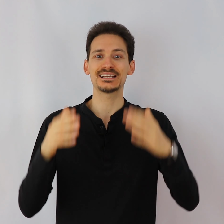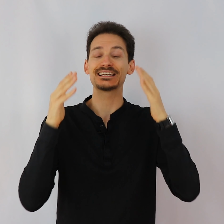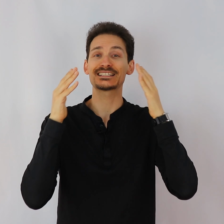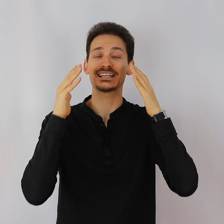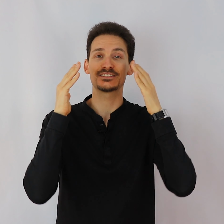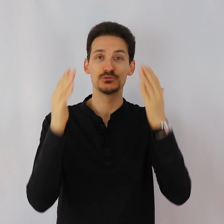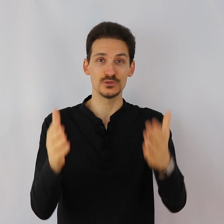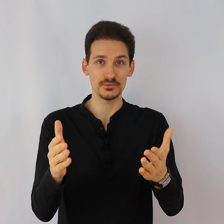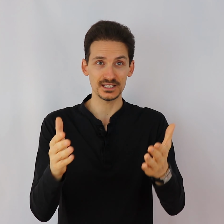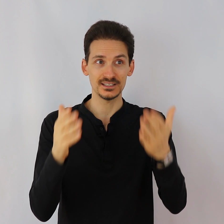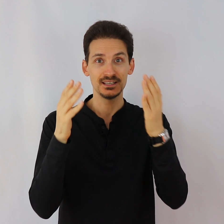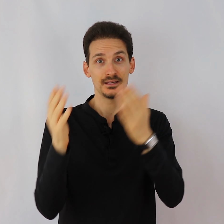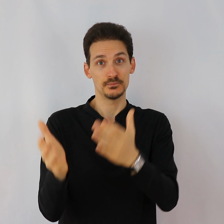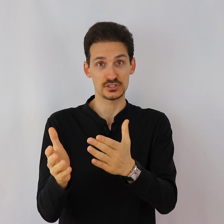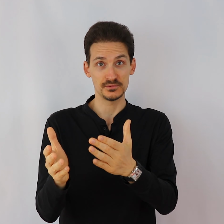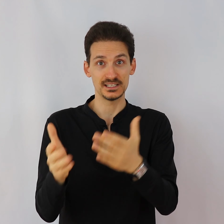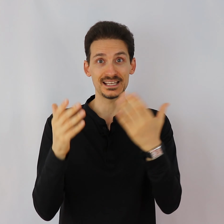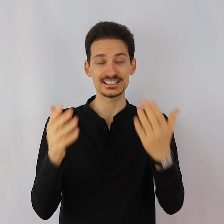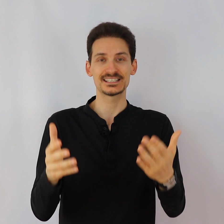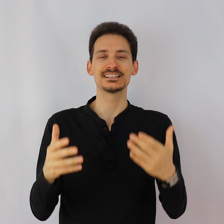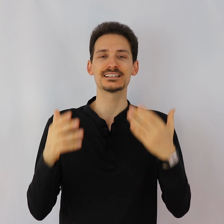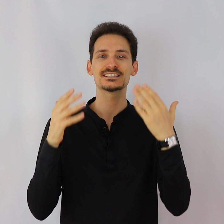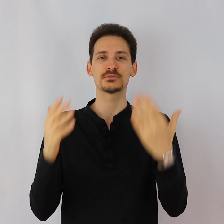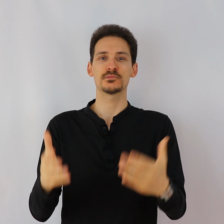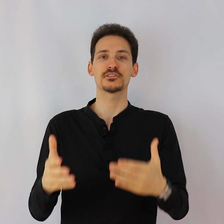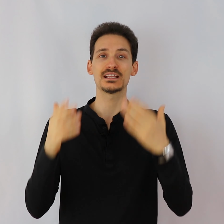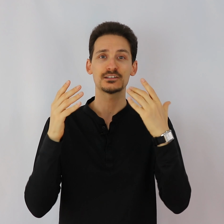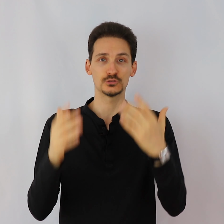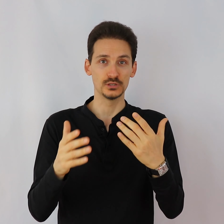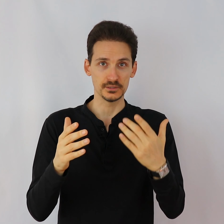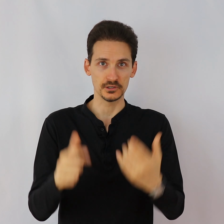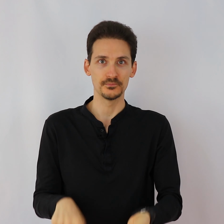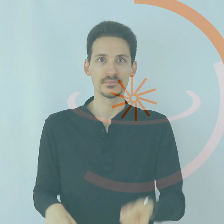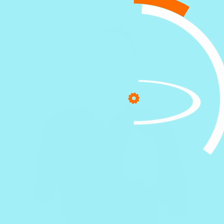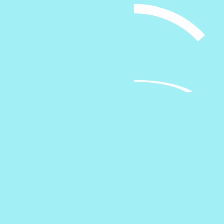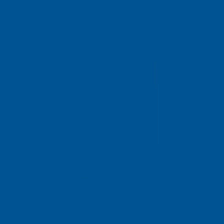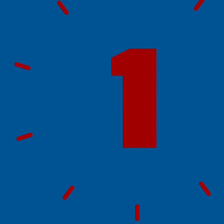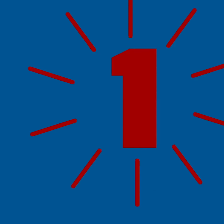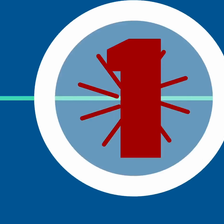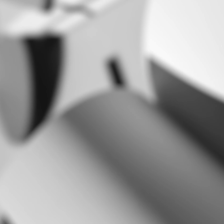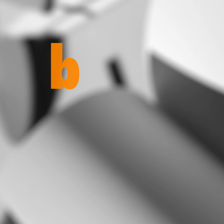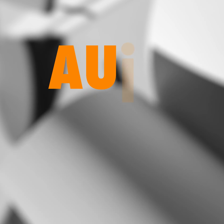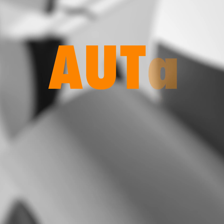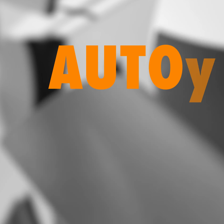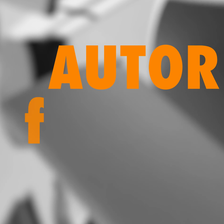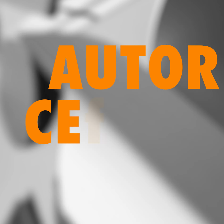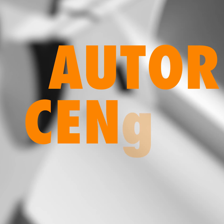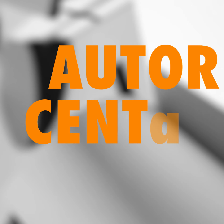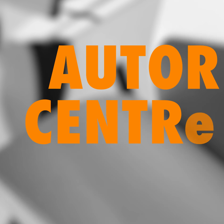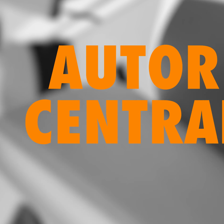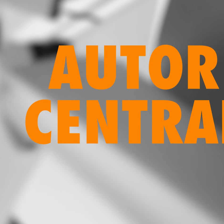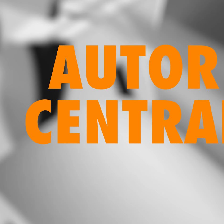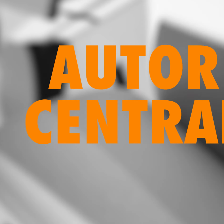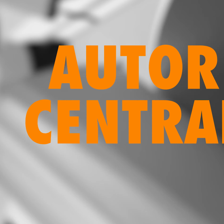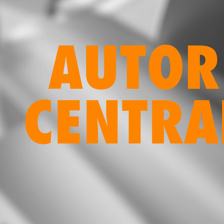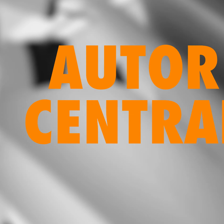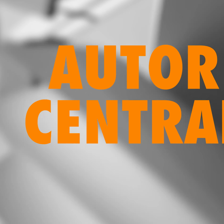estas nueve posibilidades que tienes de promocionar tu libro número uno autor central autor